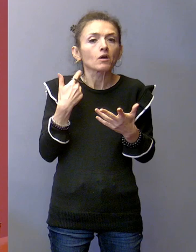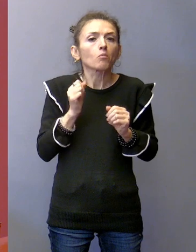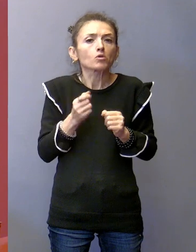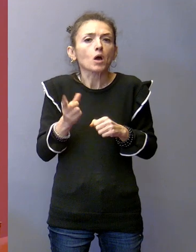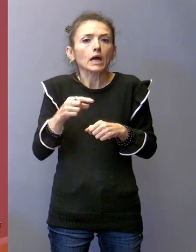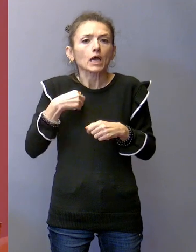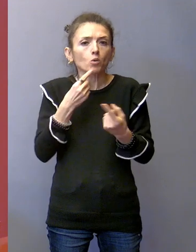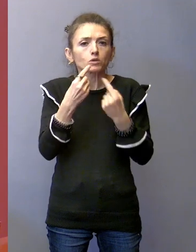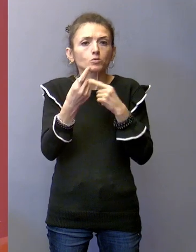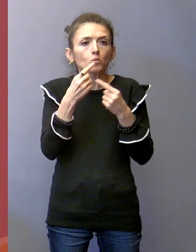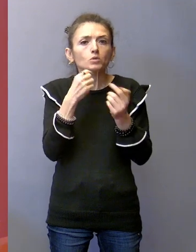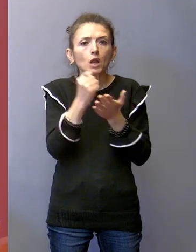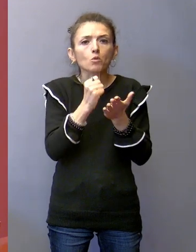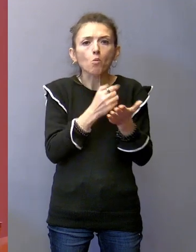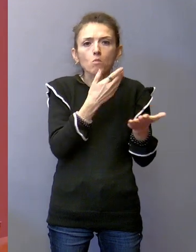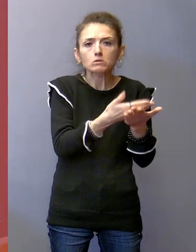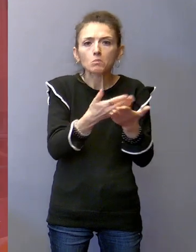valga per tutti